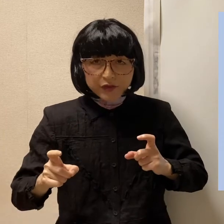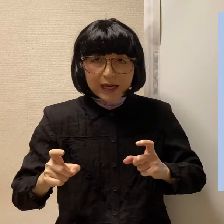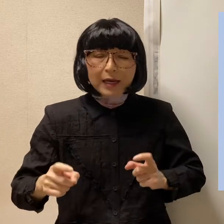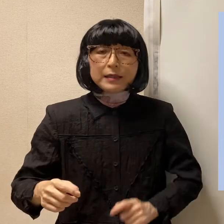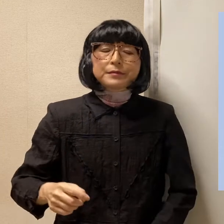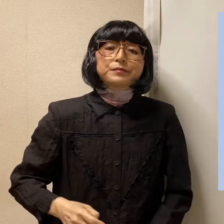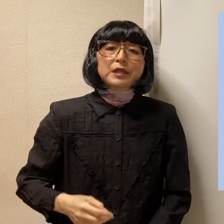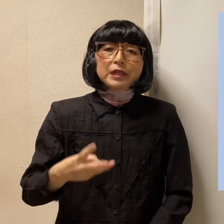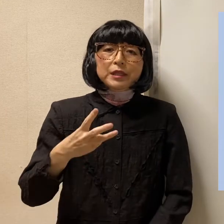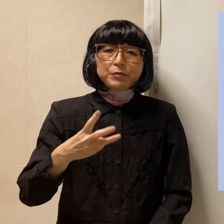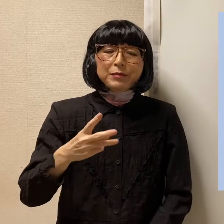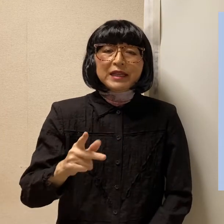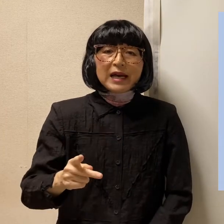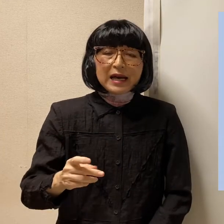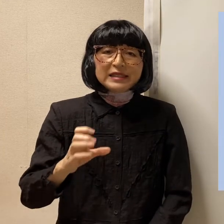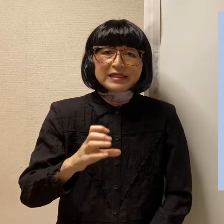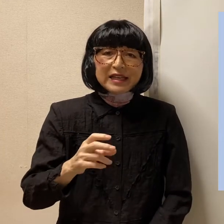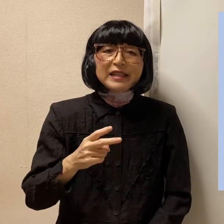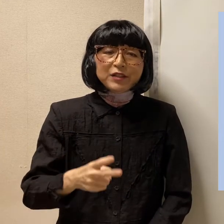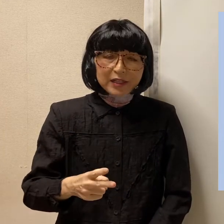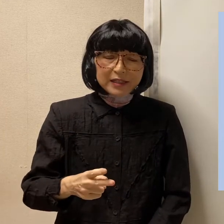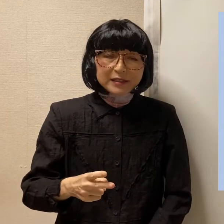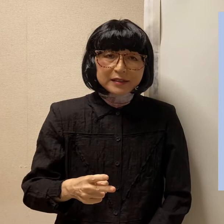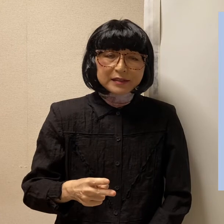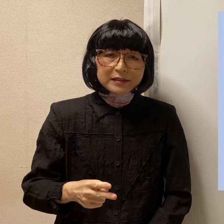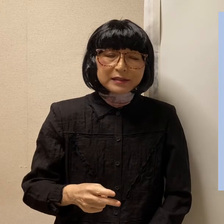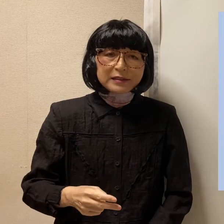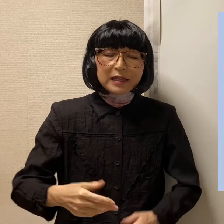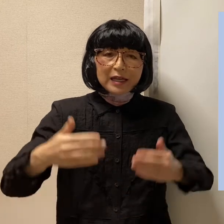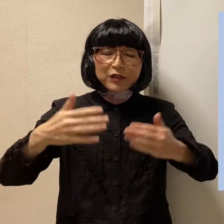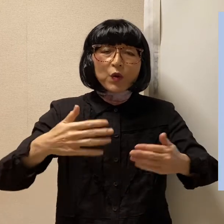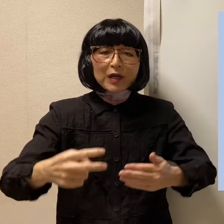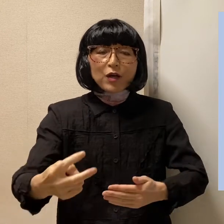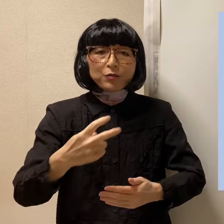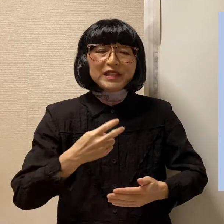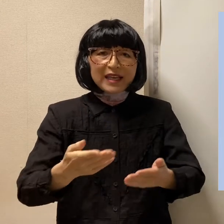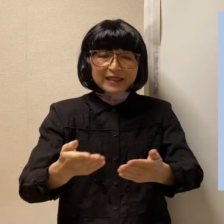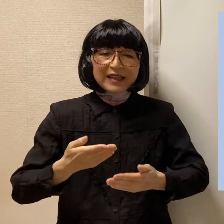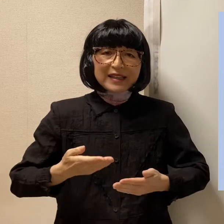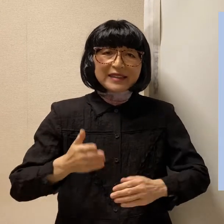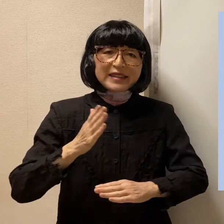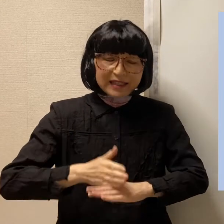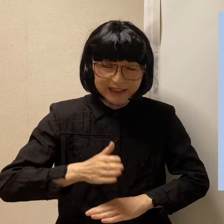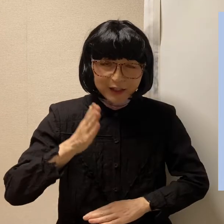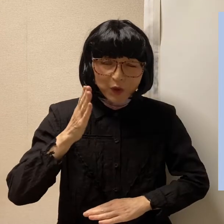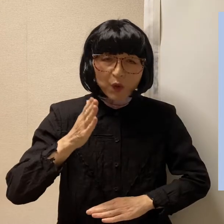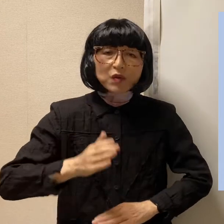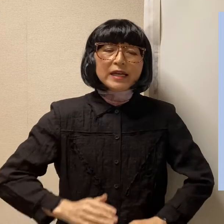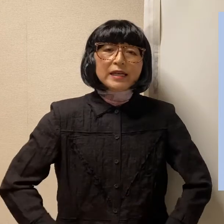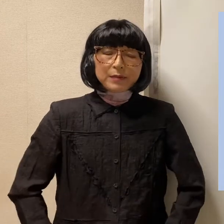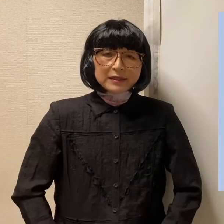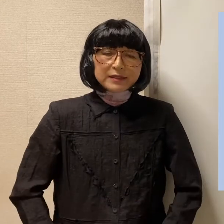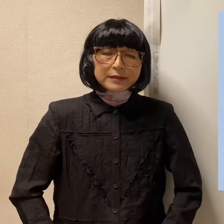こんにちは、耳がチャンネルです。動画を見ていただきありがとうございます。